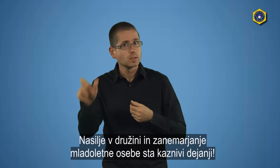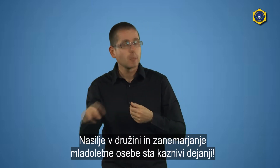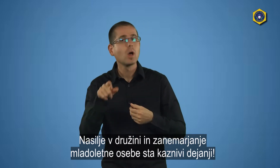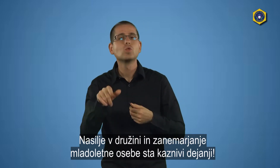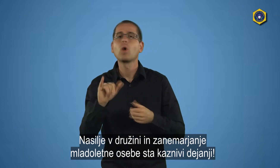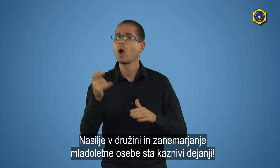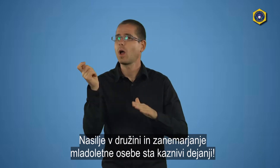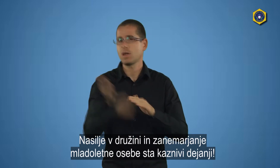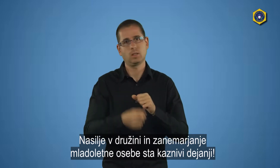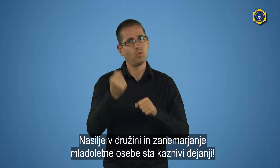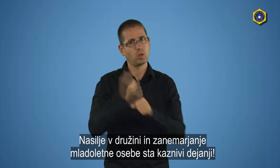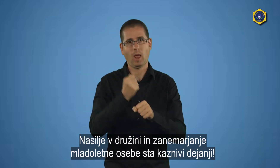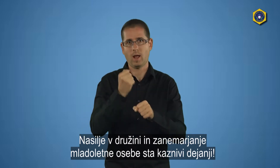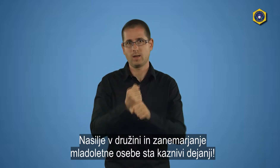sta kaznivi dejanji.